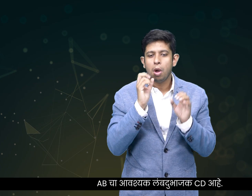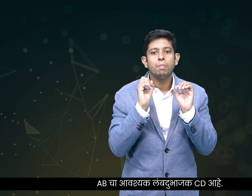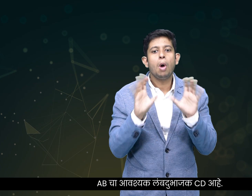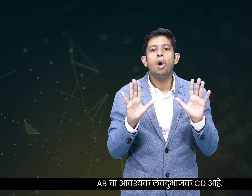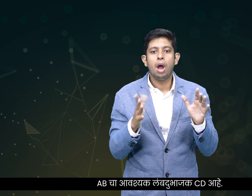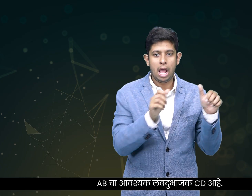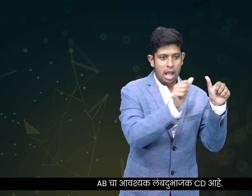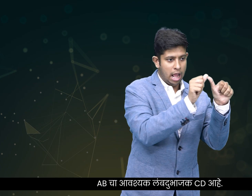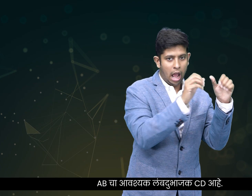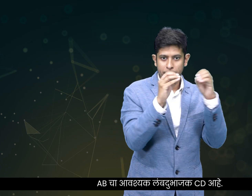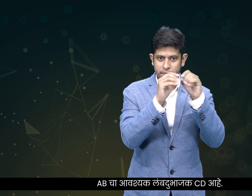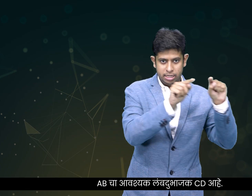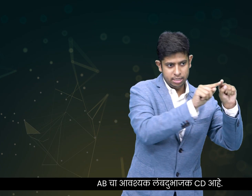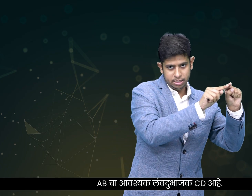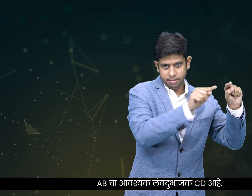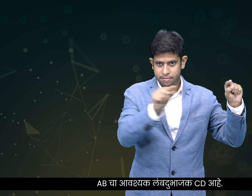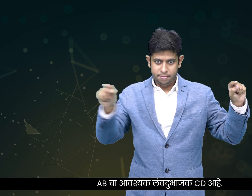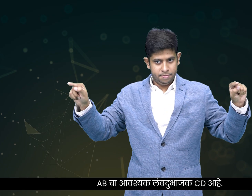AB चा आवश्यक लंबदुभाजक CD आहे.